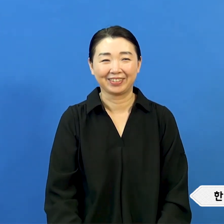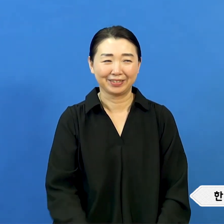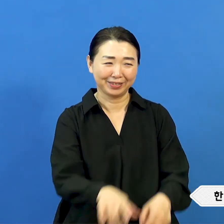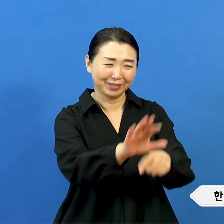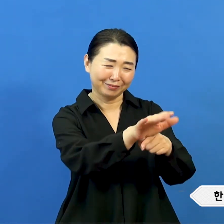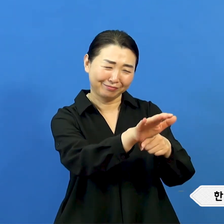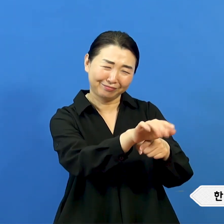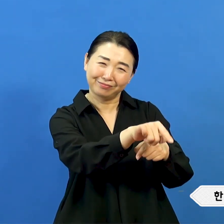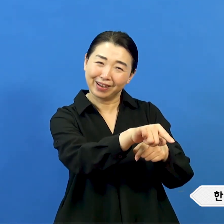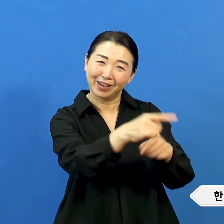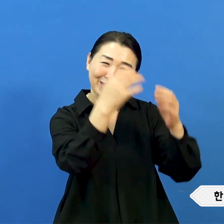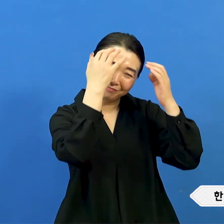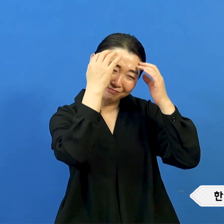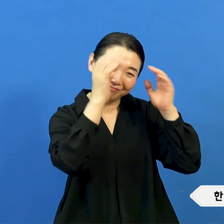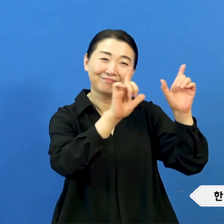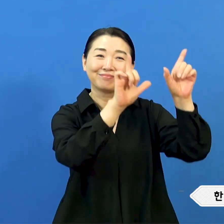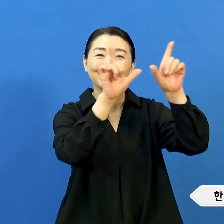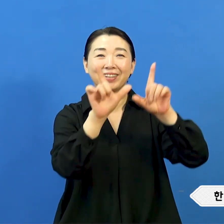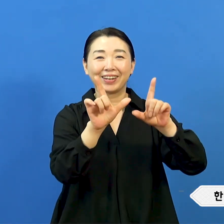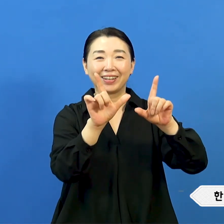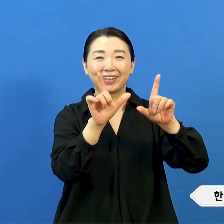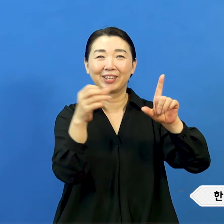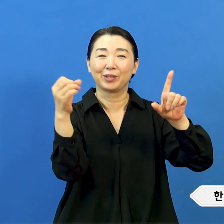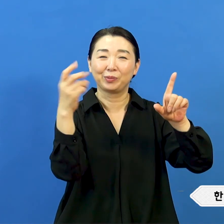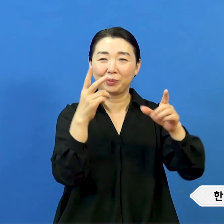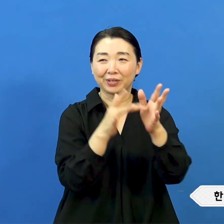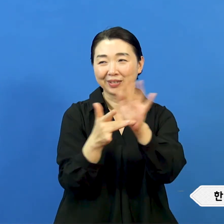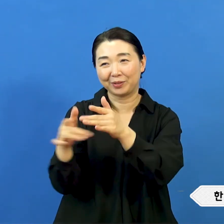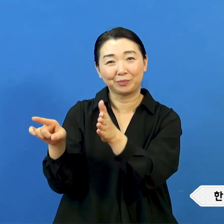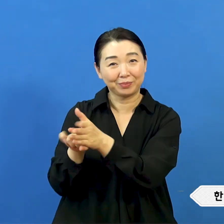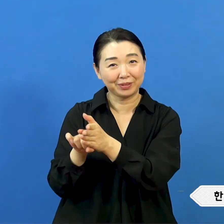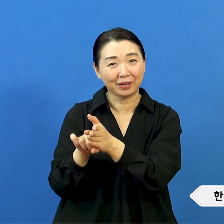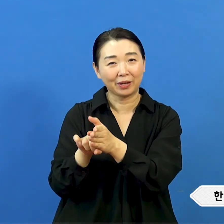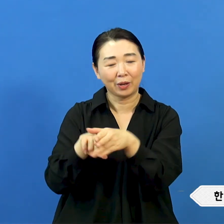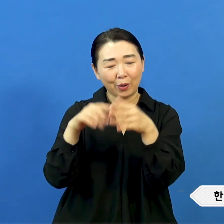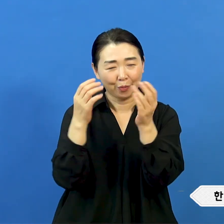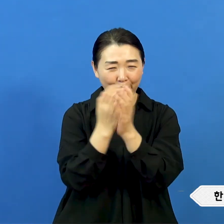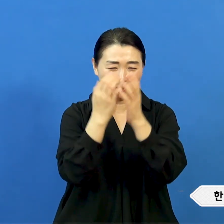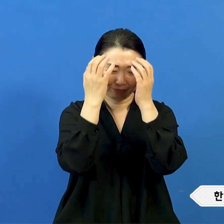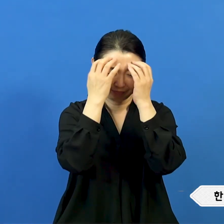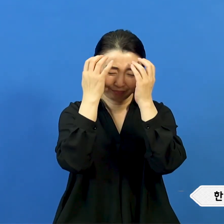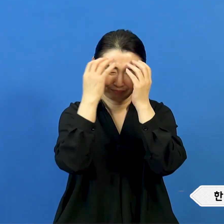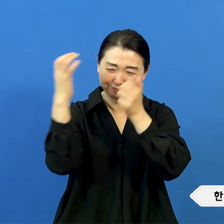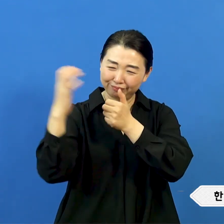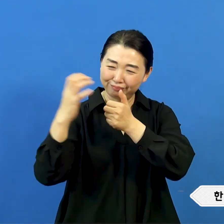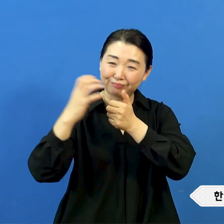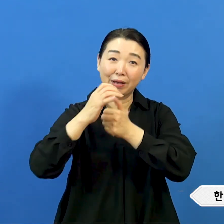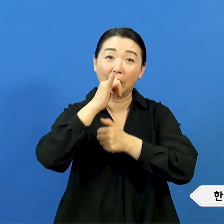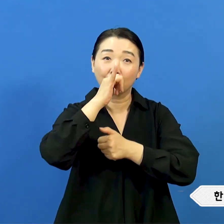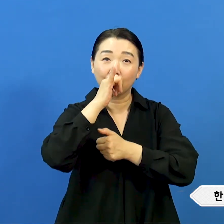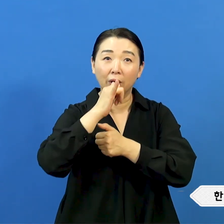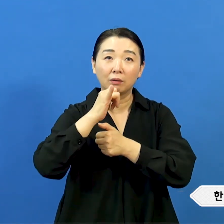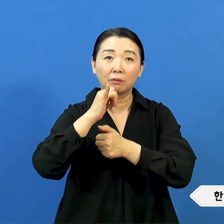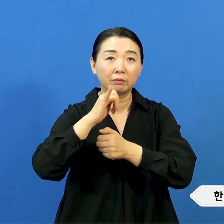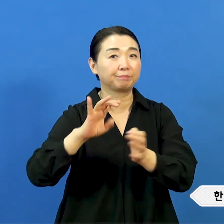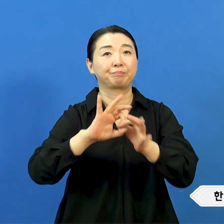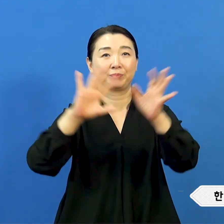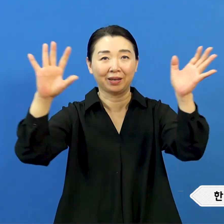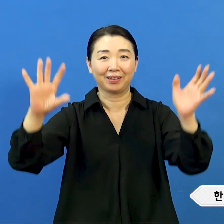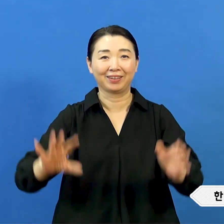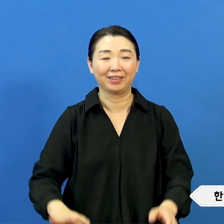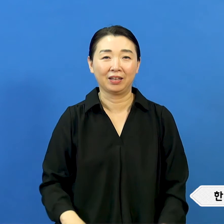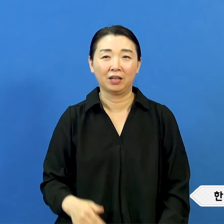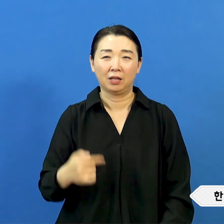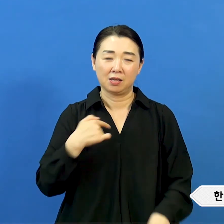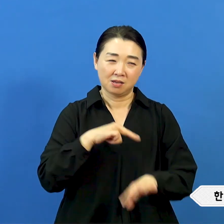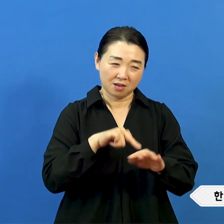깡시골에서 고생스럽게 사는데, 또 예수 믿는다고 온갖 핍박도 받는데, 그런 거 아랑곳하지 않고